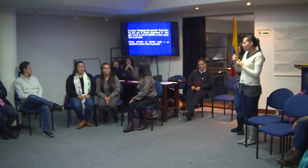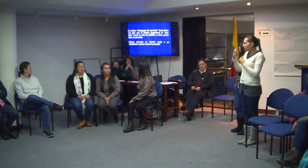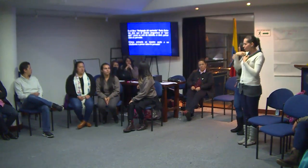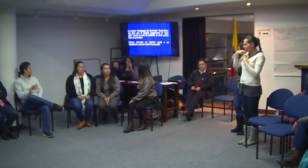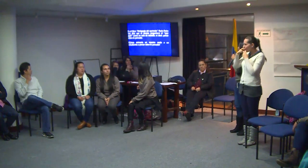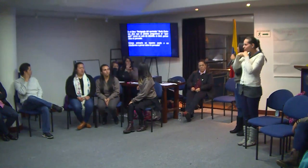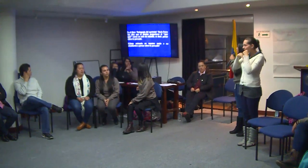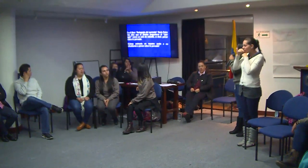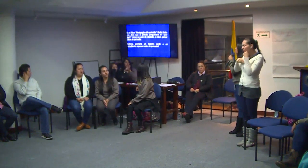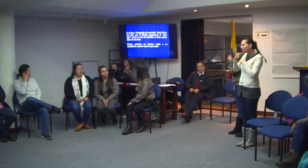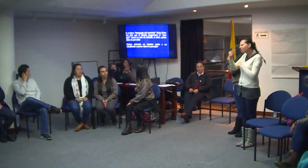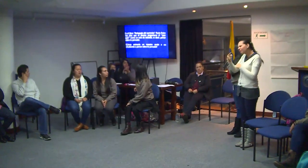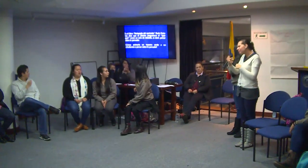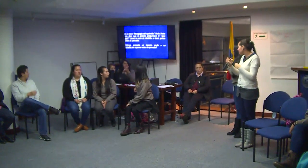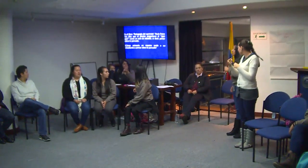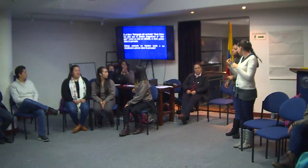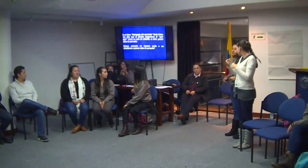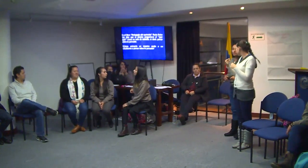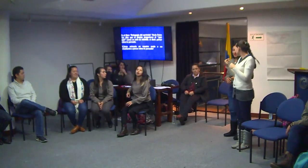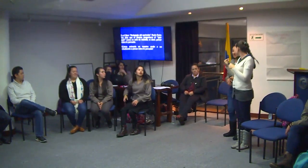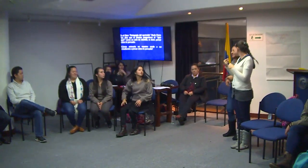preciso preguntarse por él,